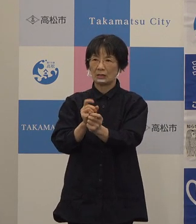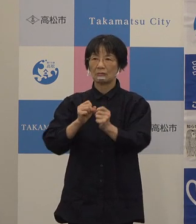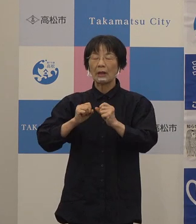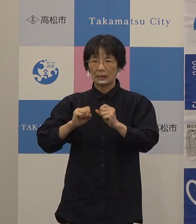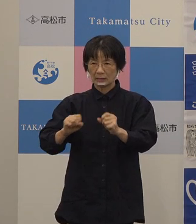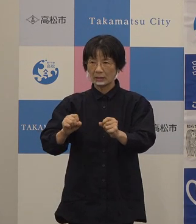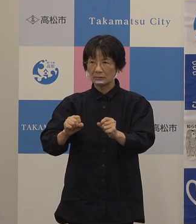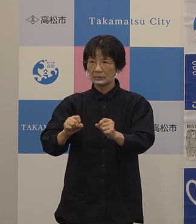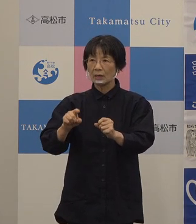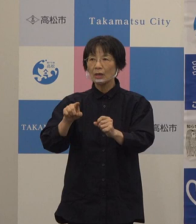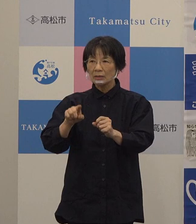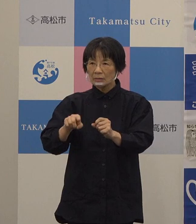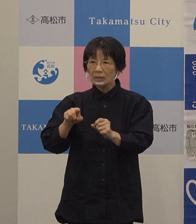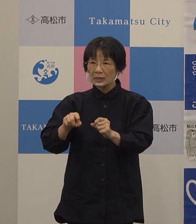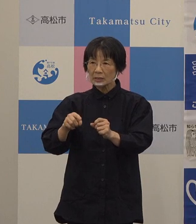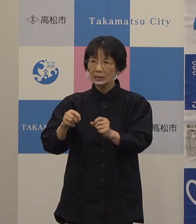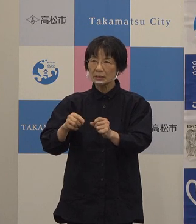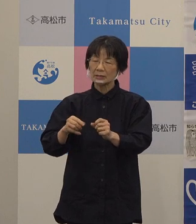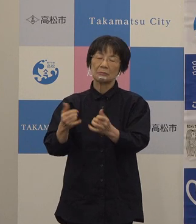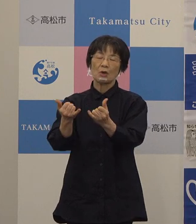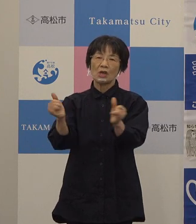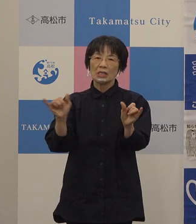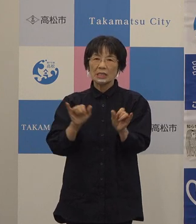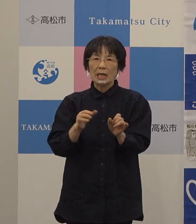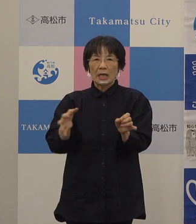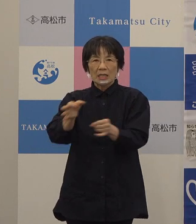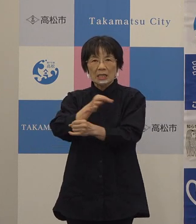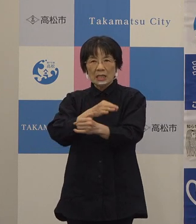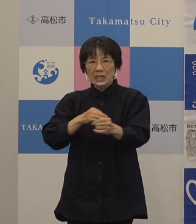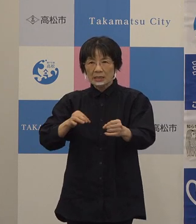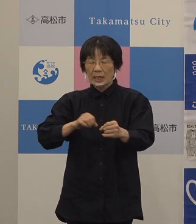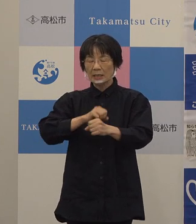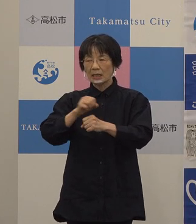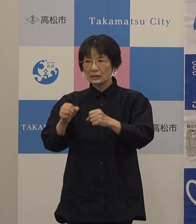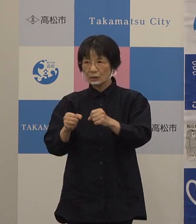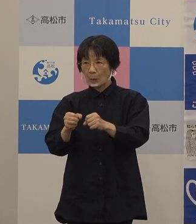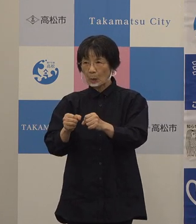によって傷ついておる社会経済活動等の維持、